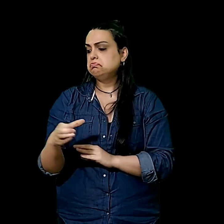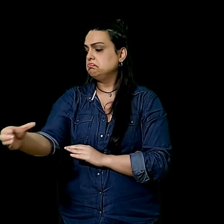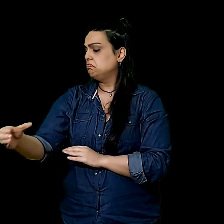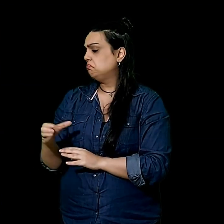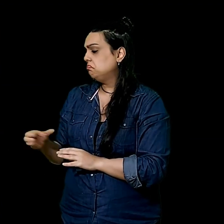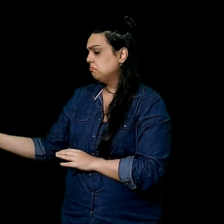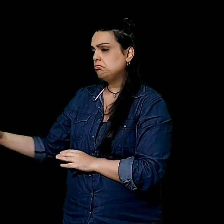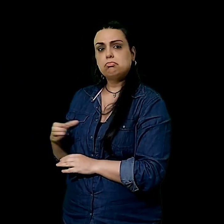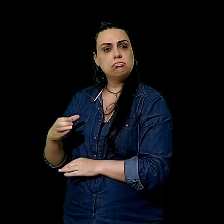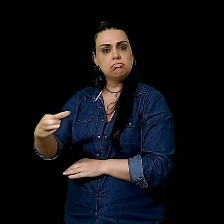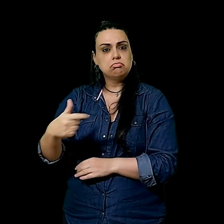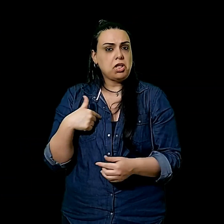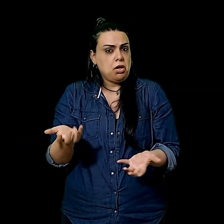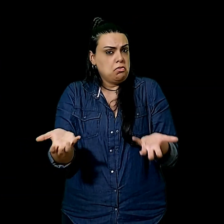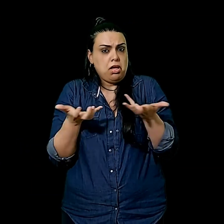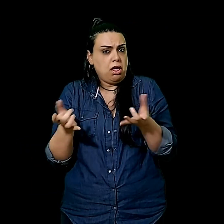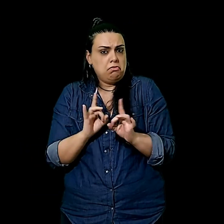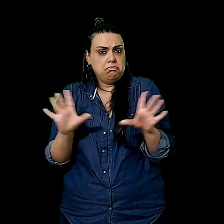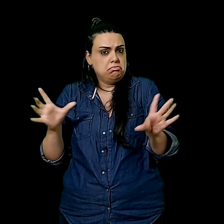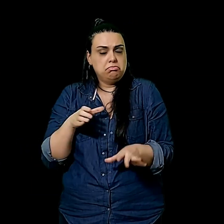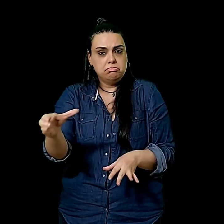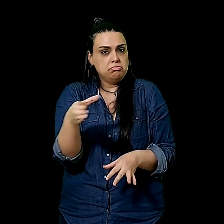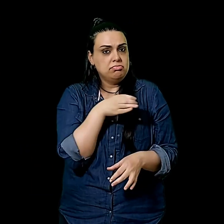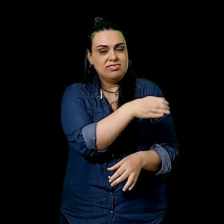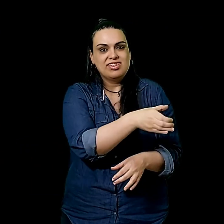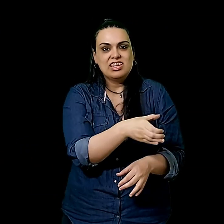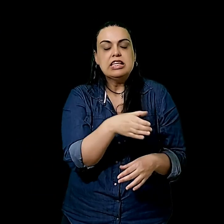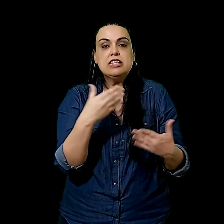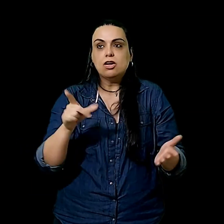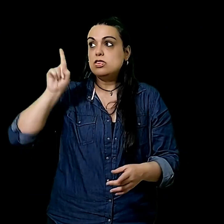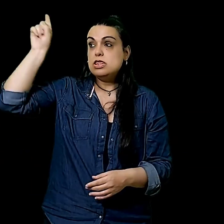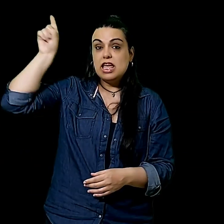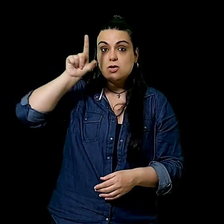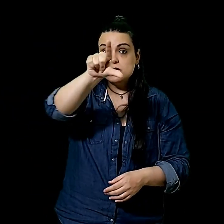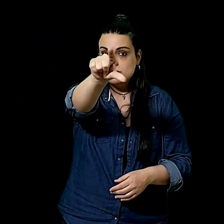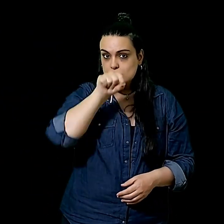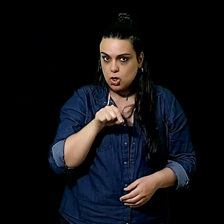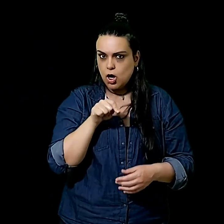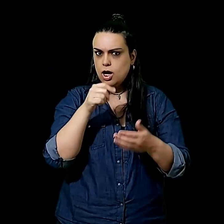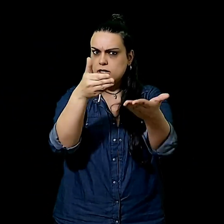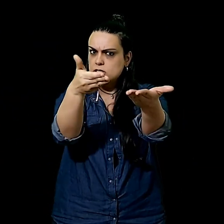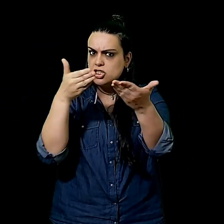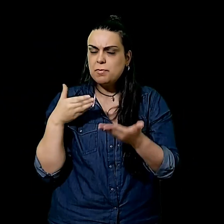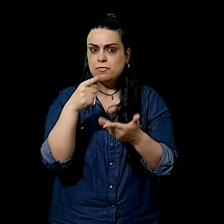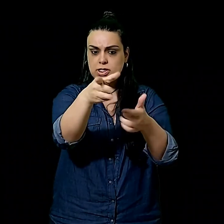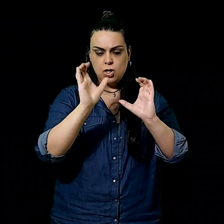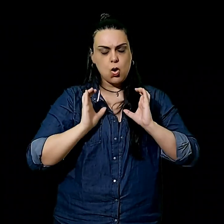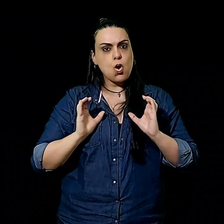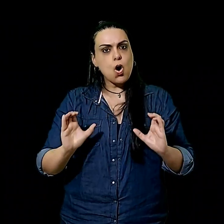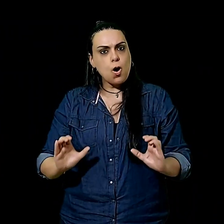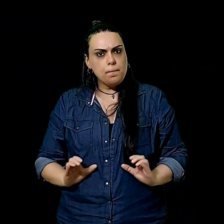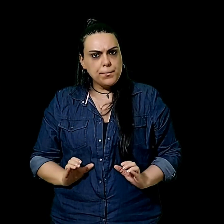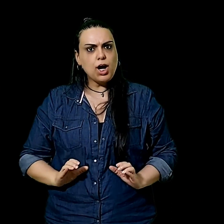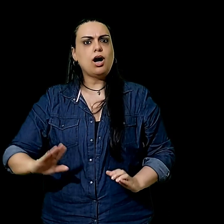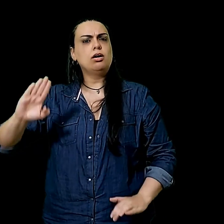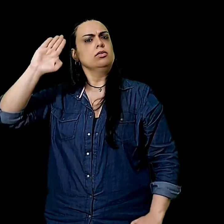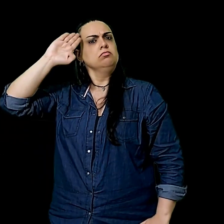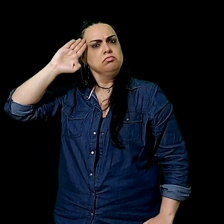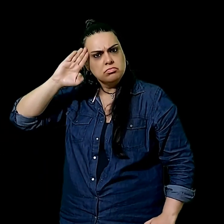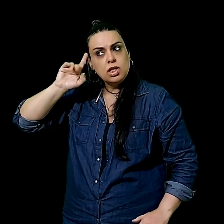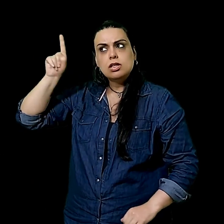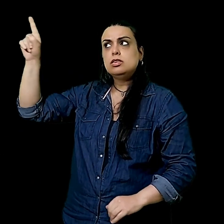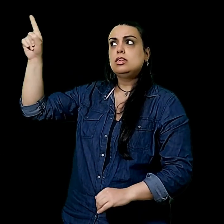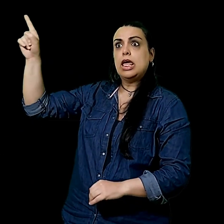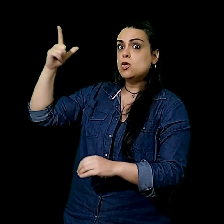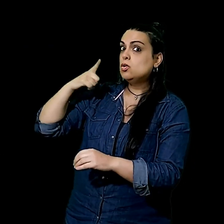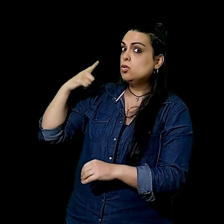da forma que eu quiser. Então, quando você é chamado por Deus e se comporta à altura daquilo que você